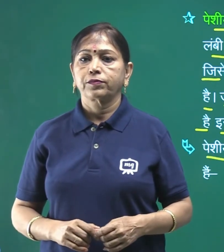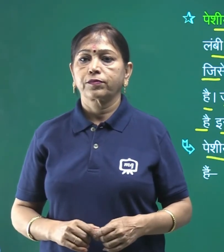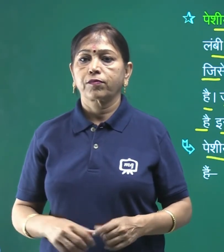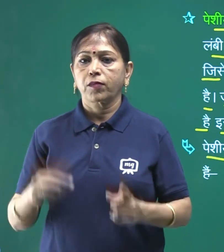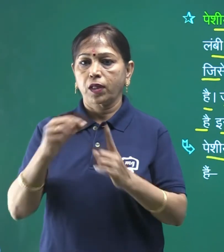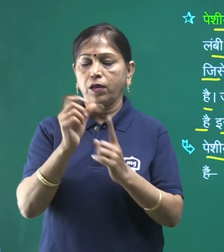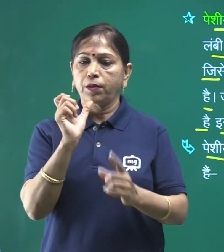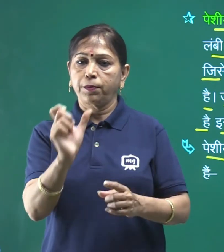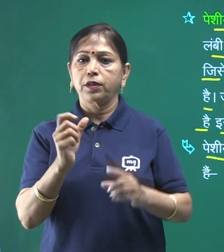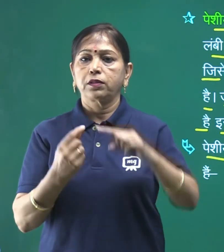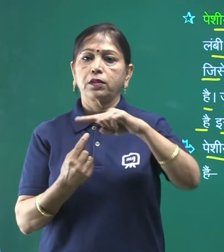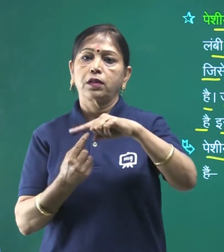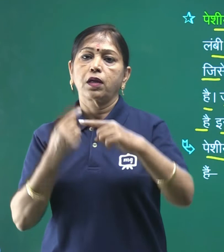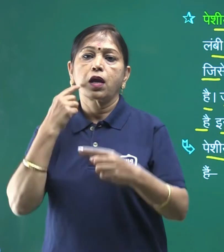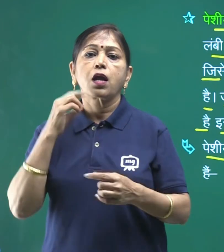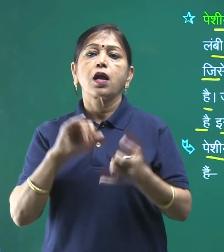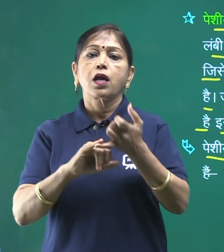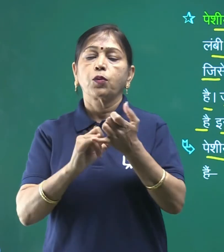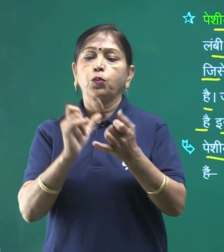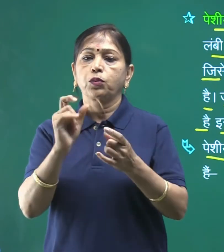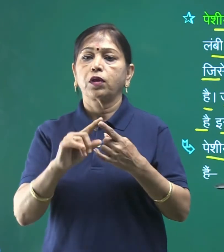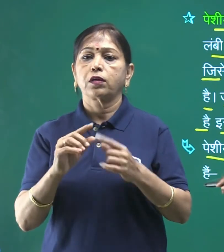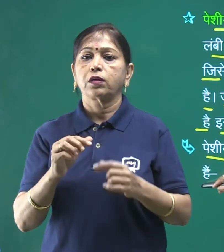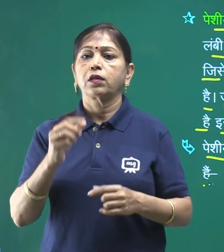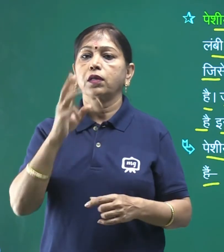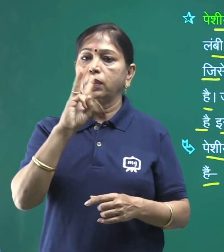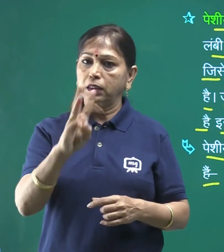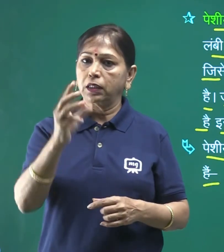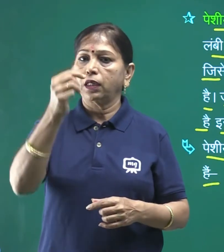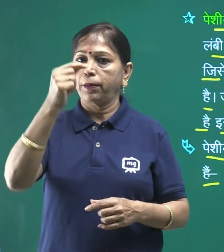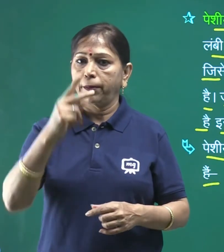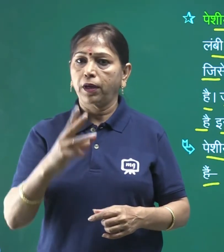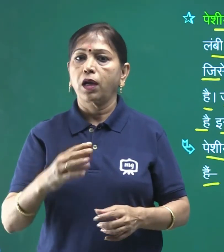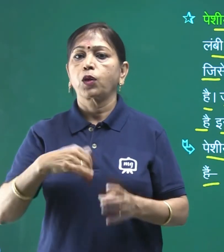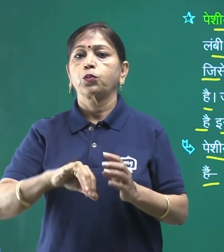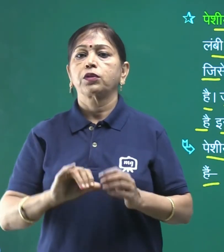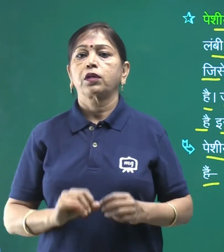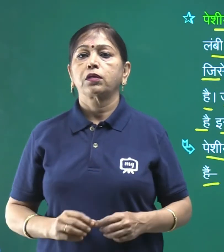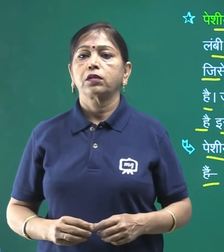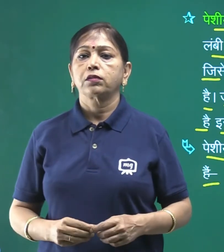पेशीय ऊतक 3 प्रकार के होते हैं।